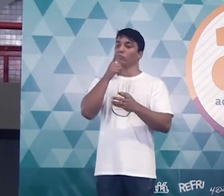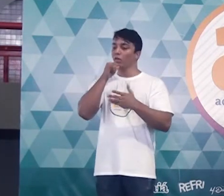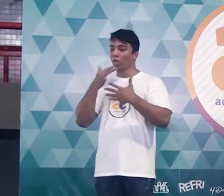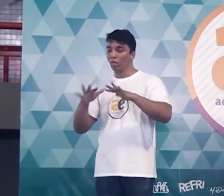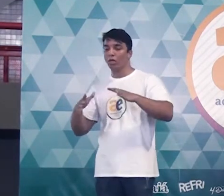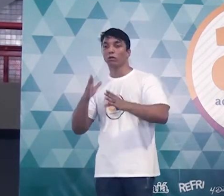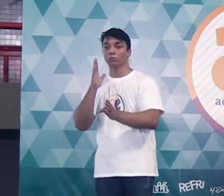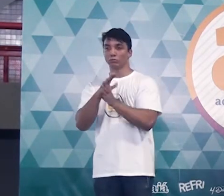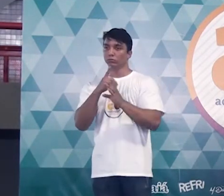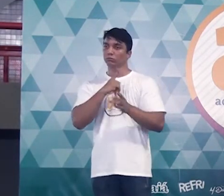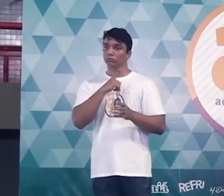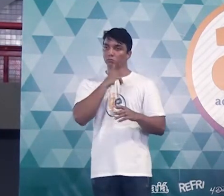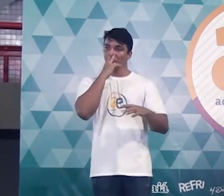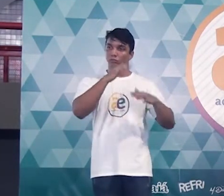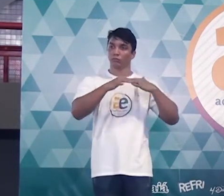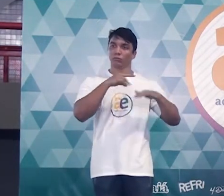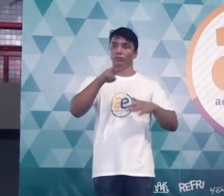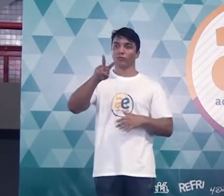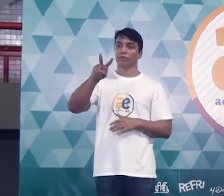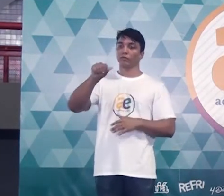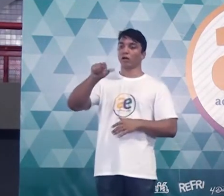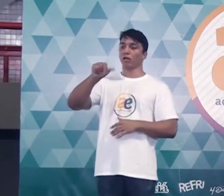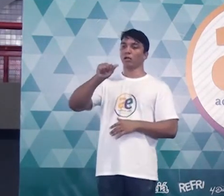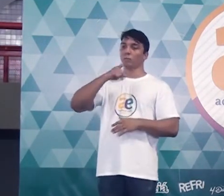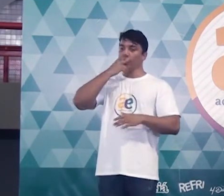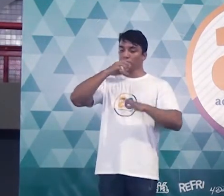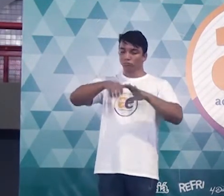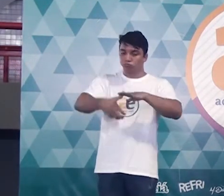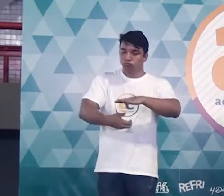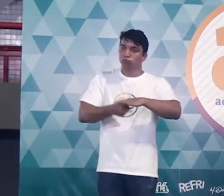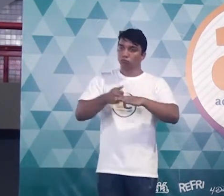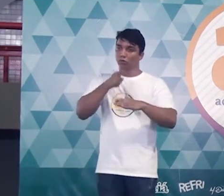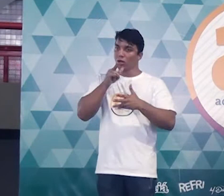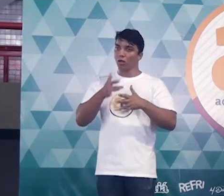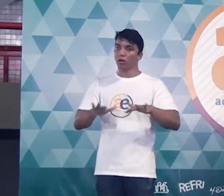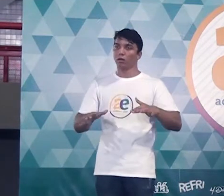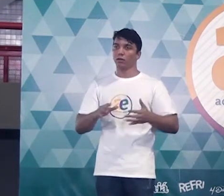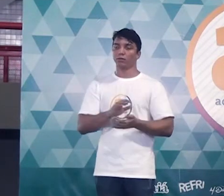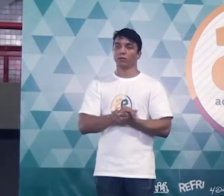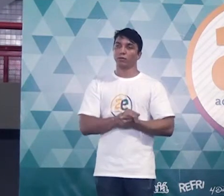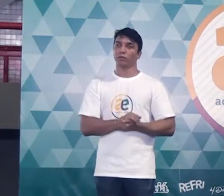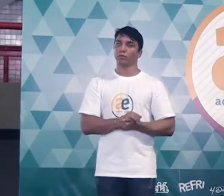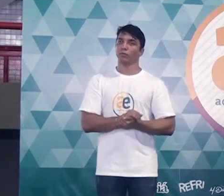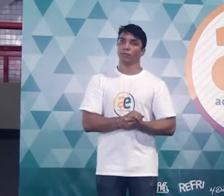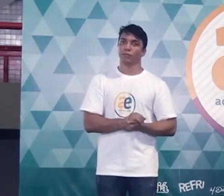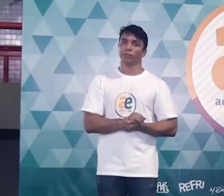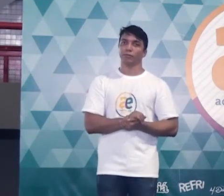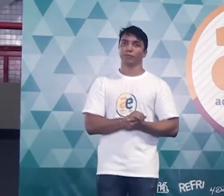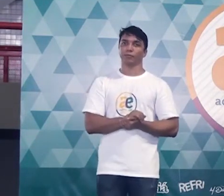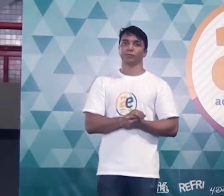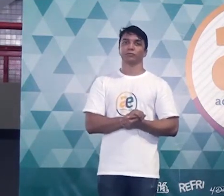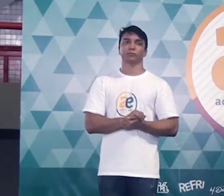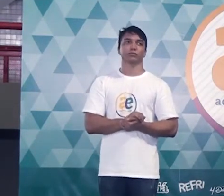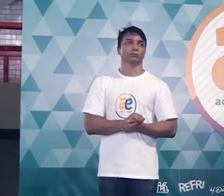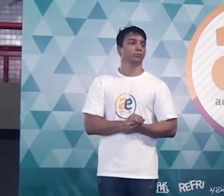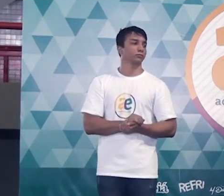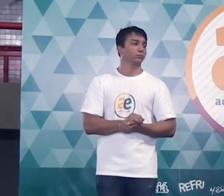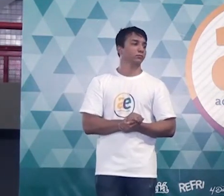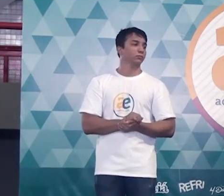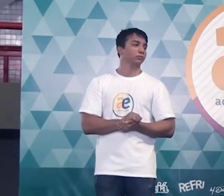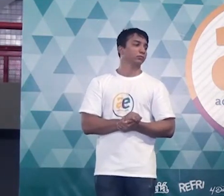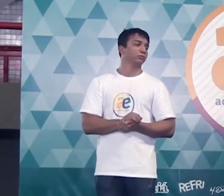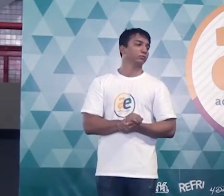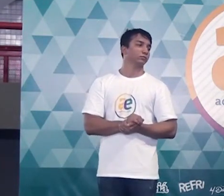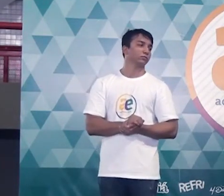Esses movimentos é que causam as valas, né? Os buracos, o movimento das ondas. Vamos, nossa senhora, onde é que